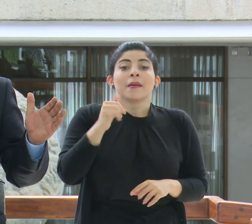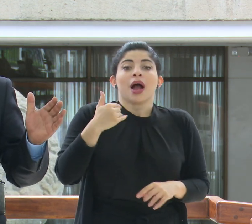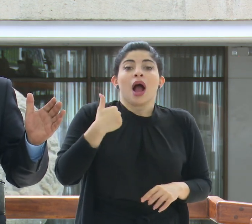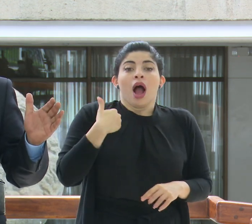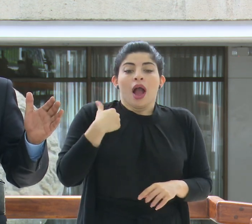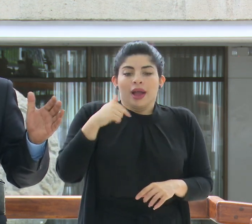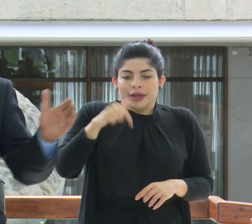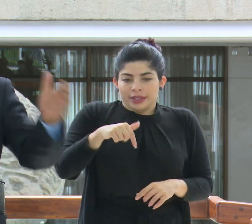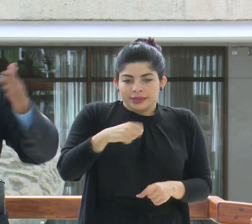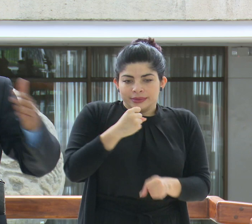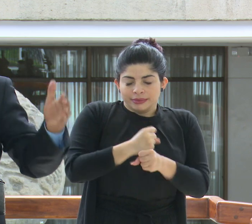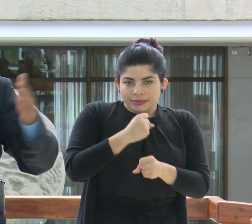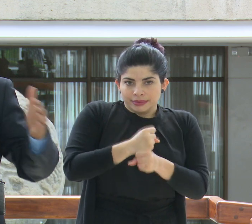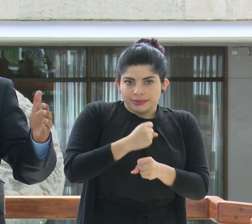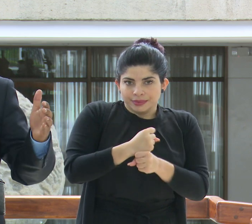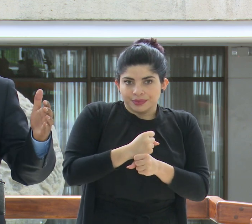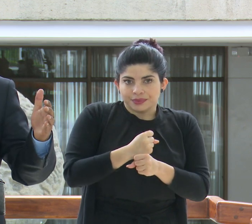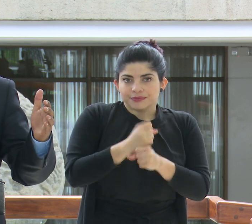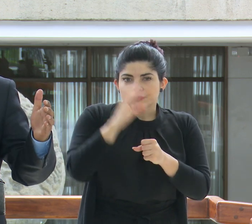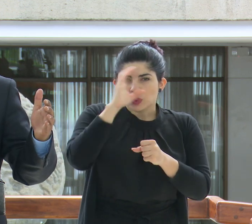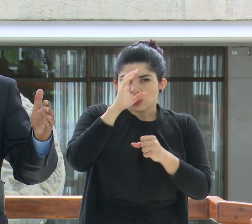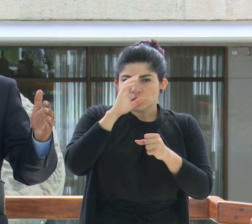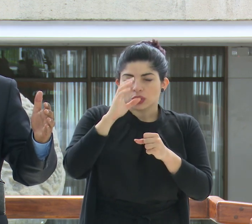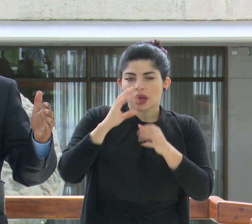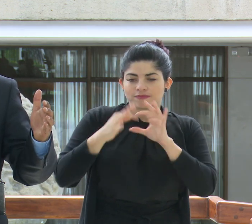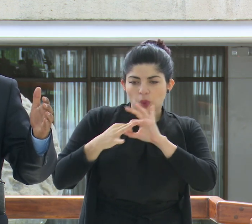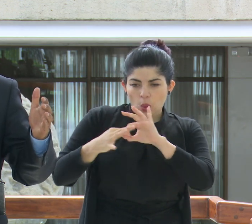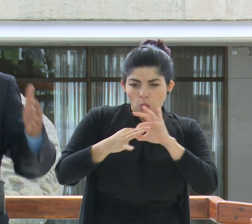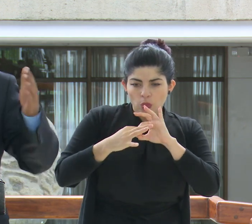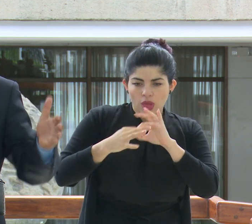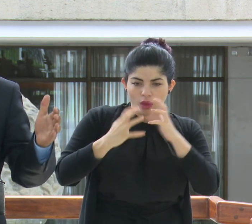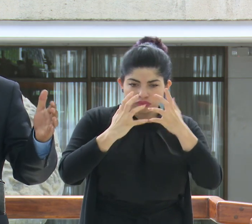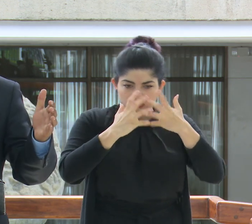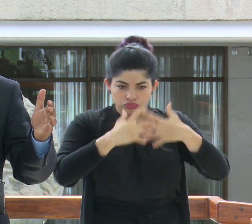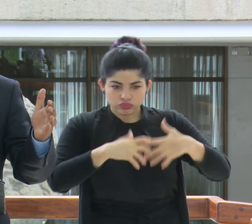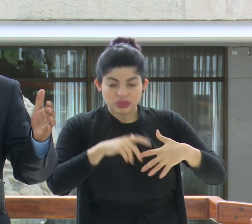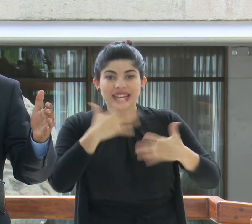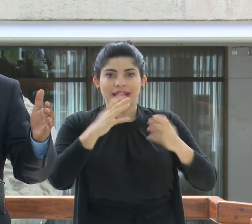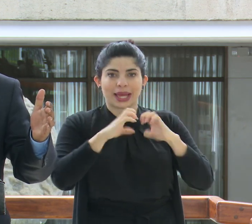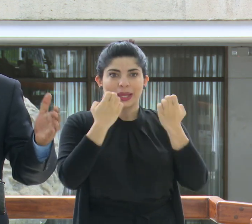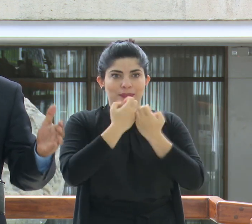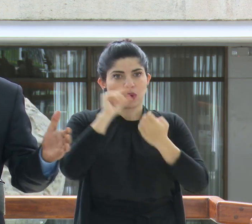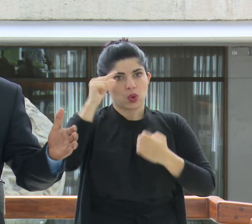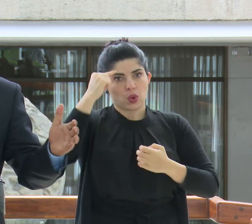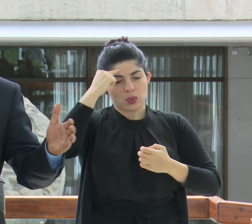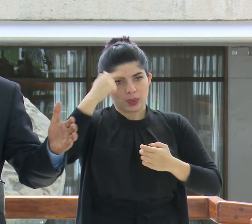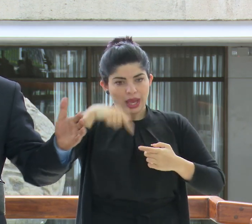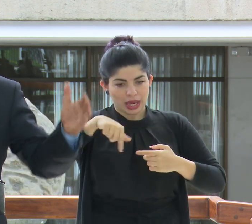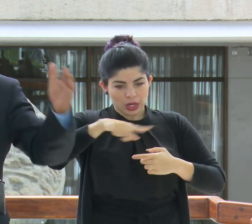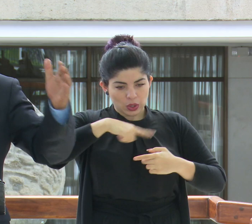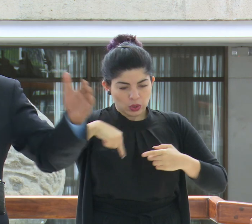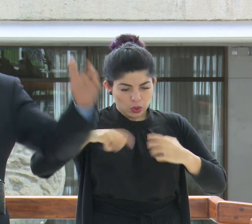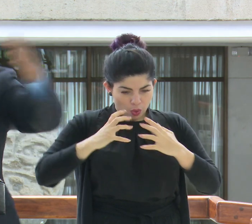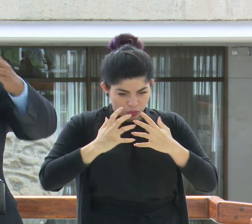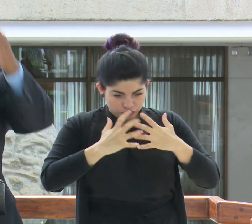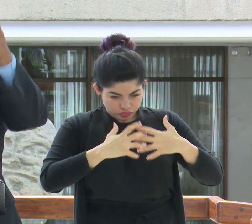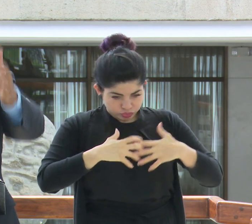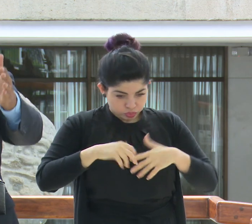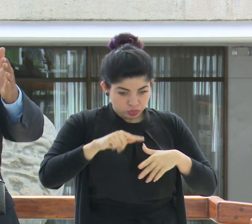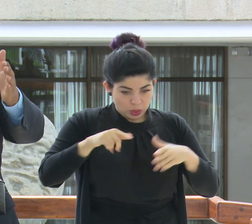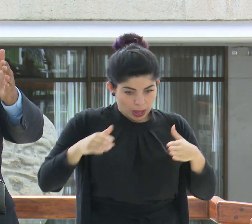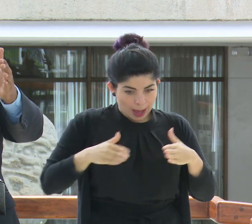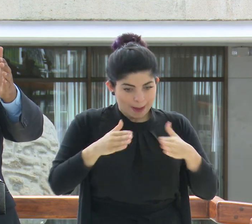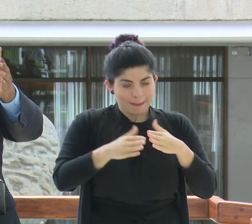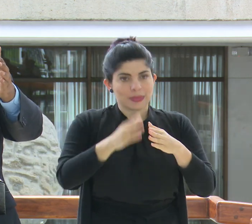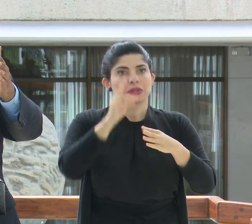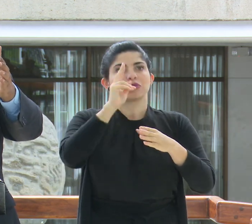un trabajo de articulación y de coordinación del equipo de gobierno que conduzca a